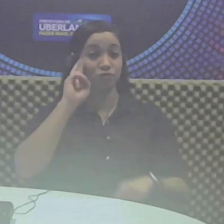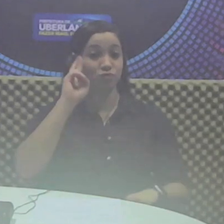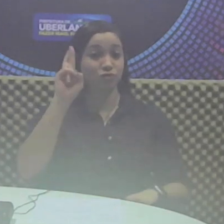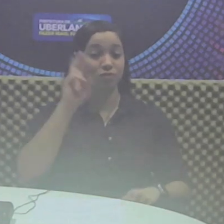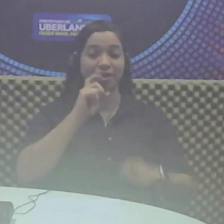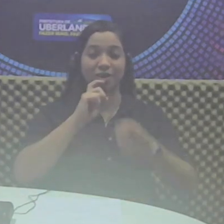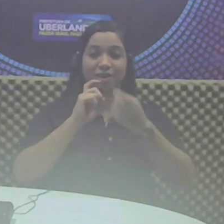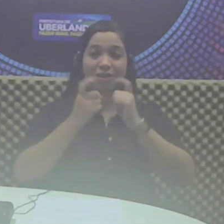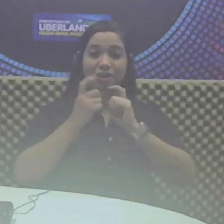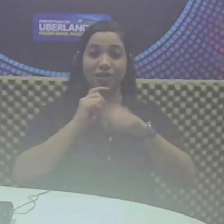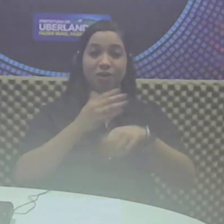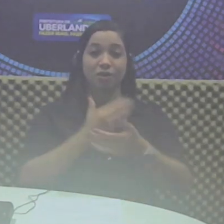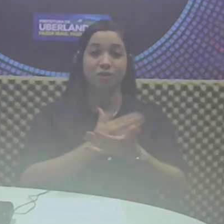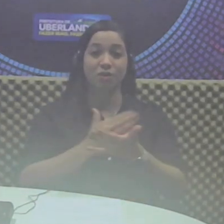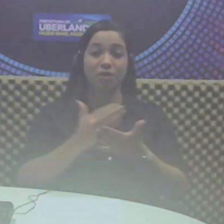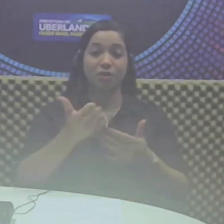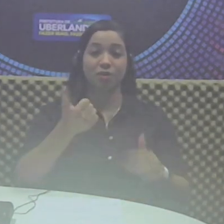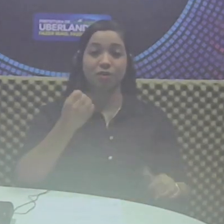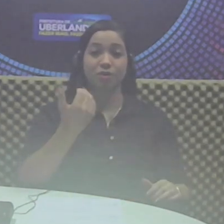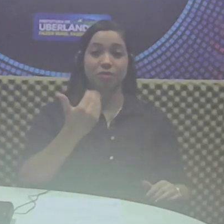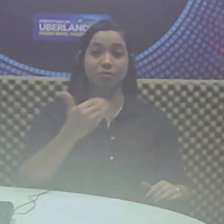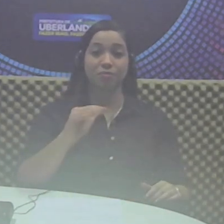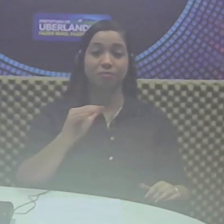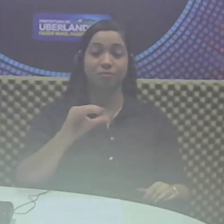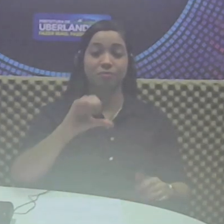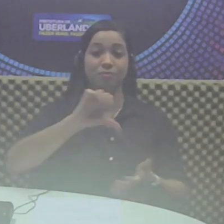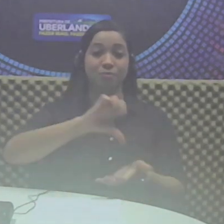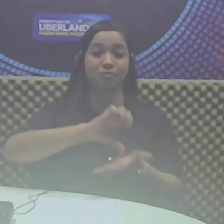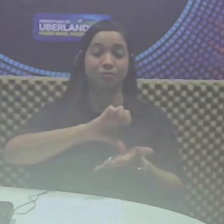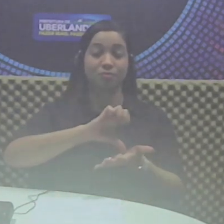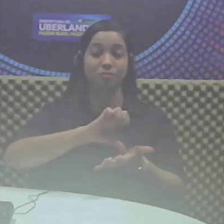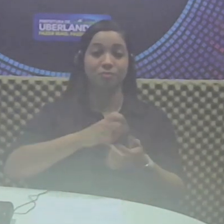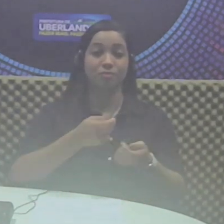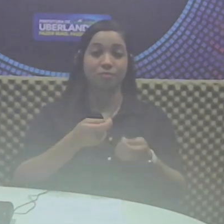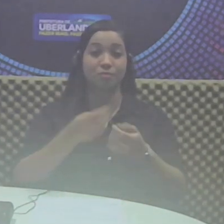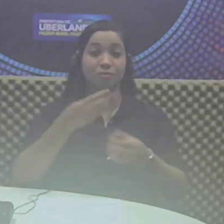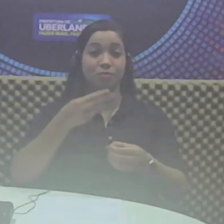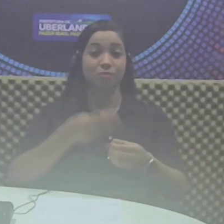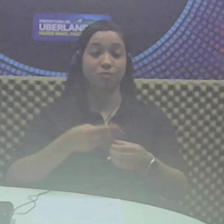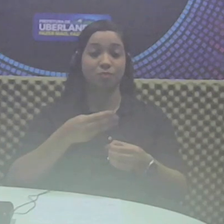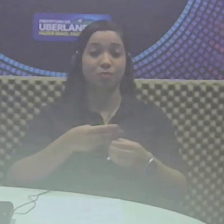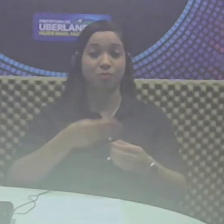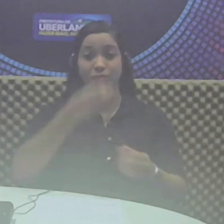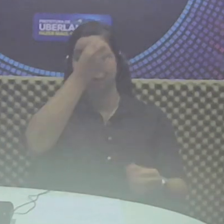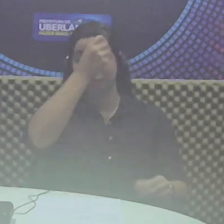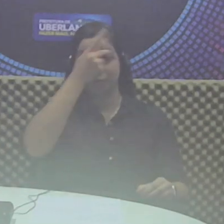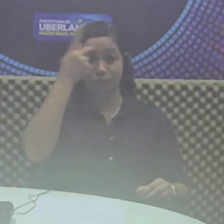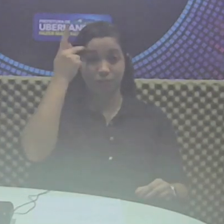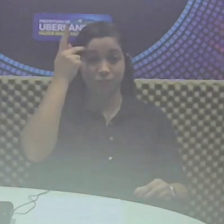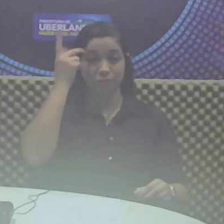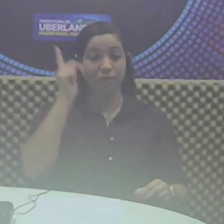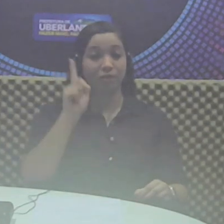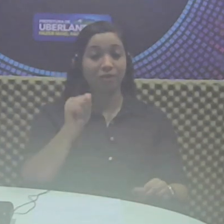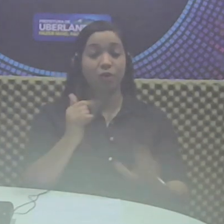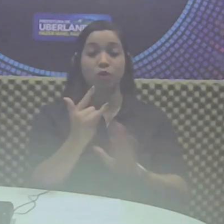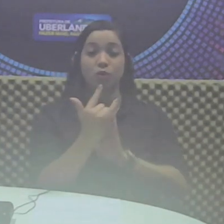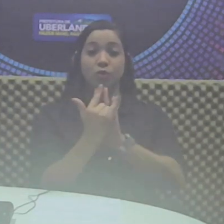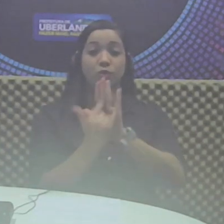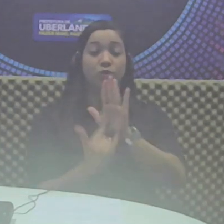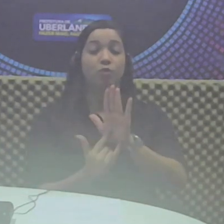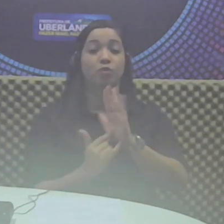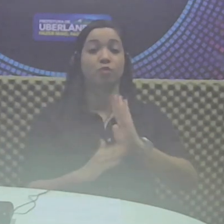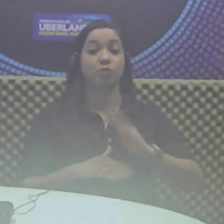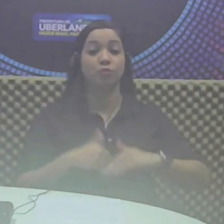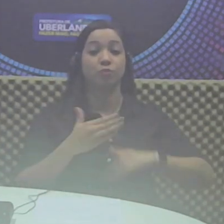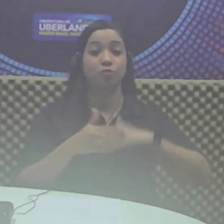da tarde no auditório do Centro Administrativo Municipal o plano diretor é um documento que rege o desenvolvimento de uma